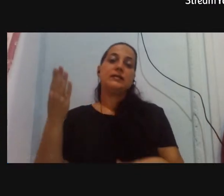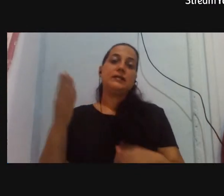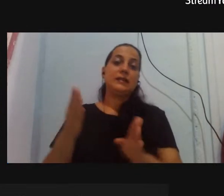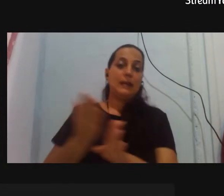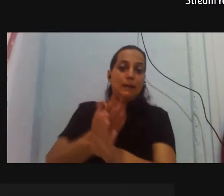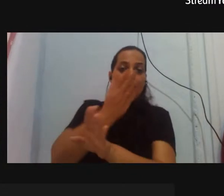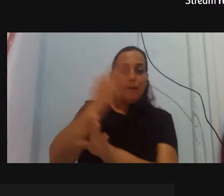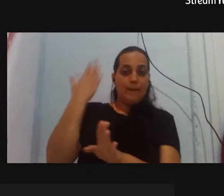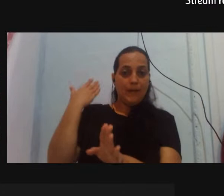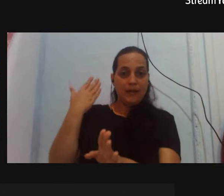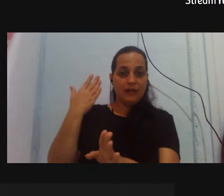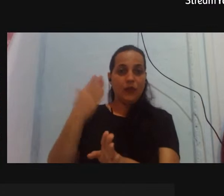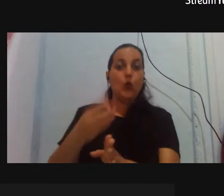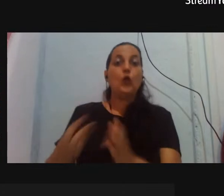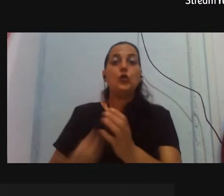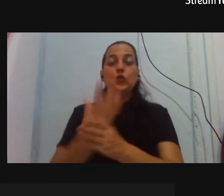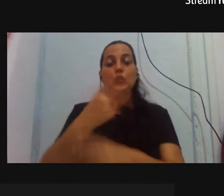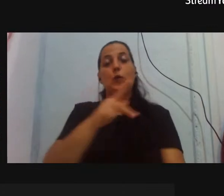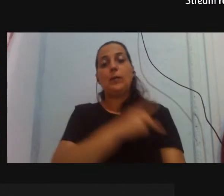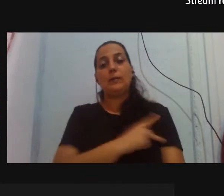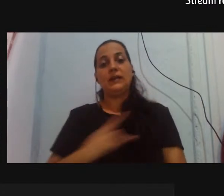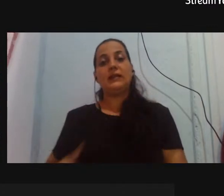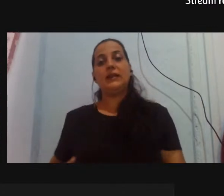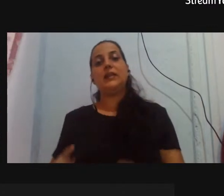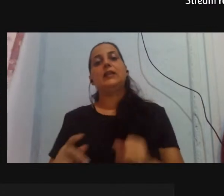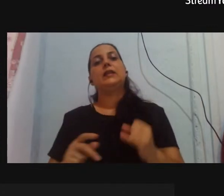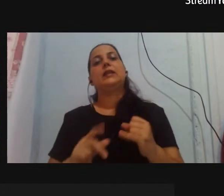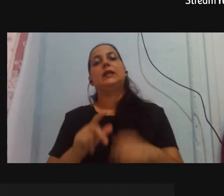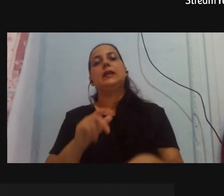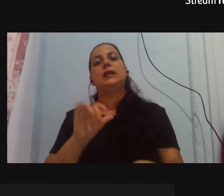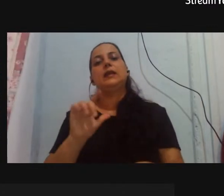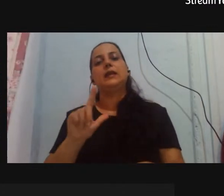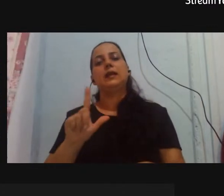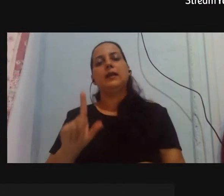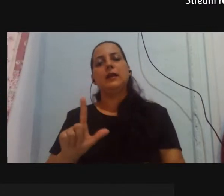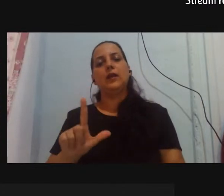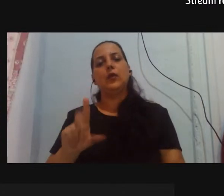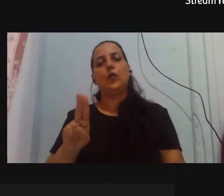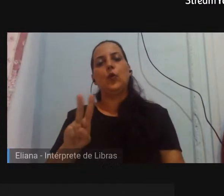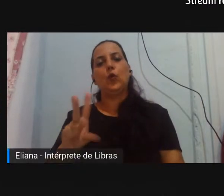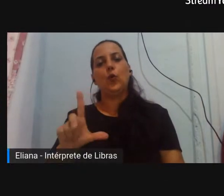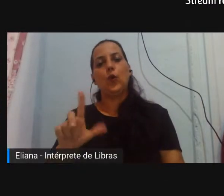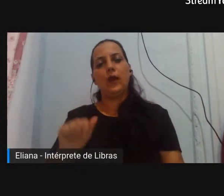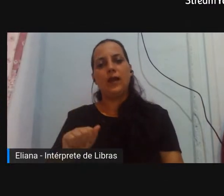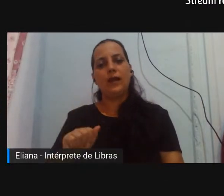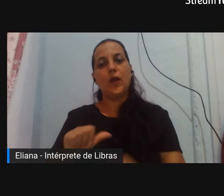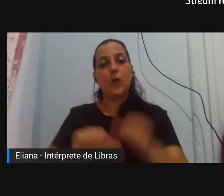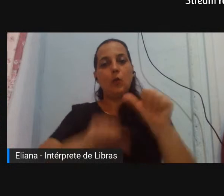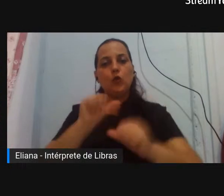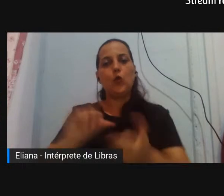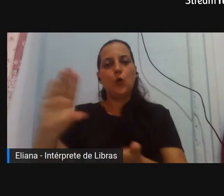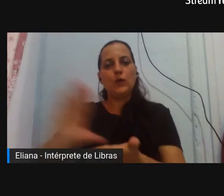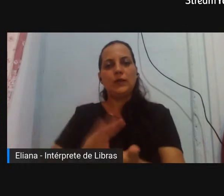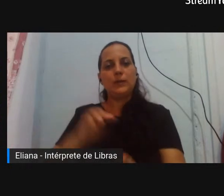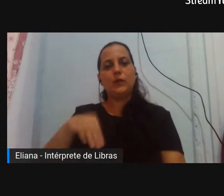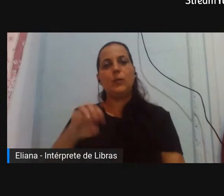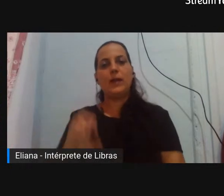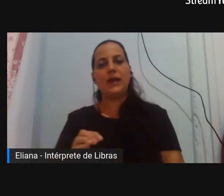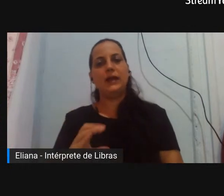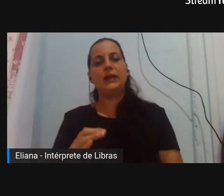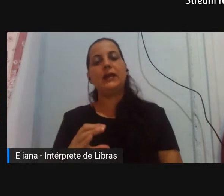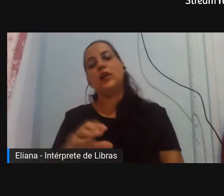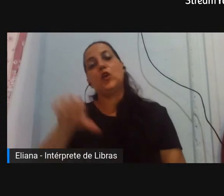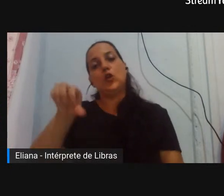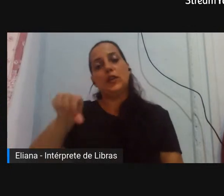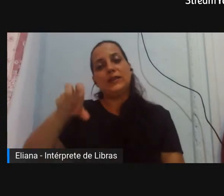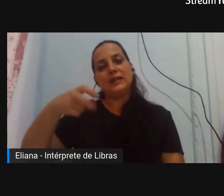assume o presidente Lula, para 96 bilhões ao longo dos